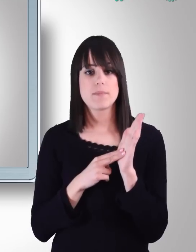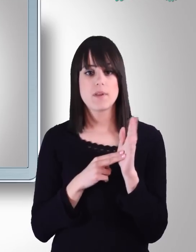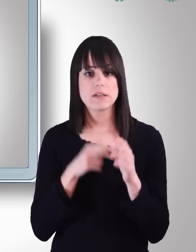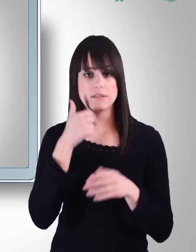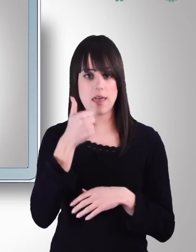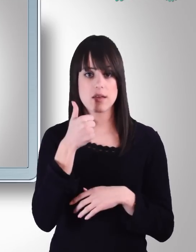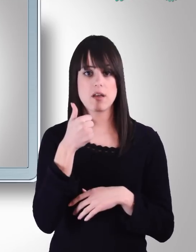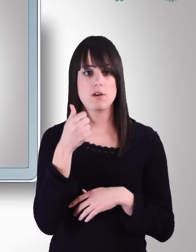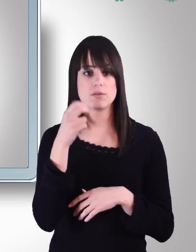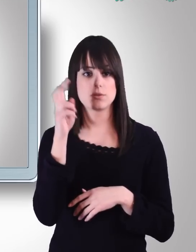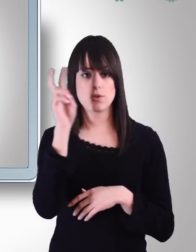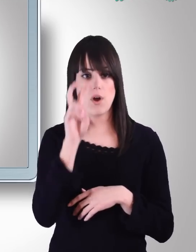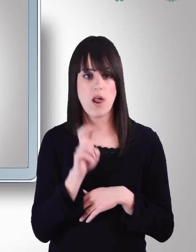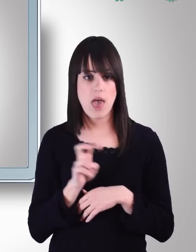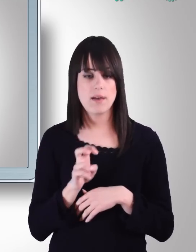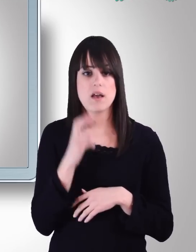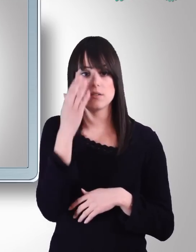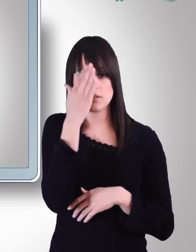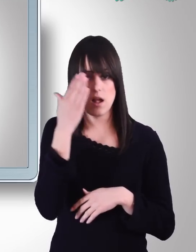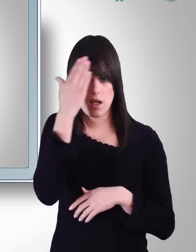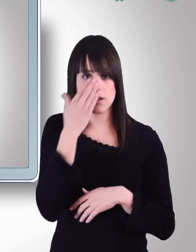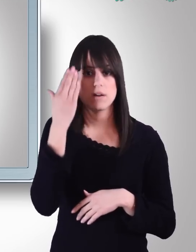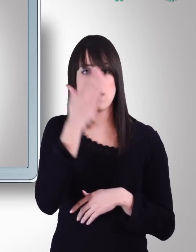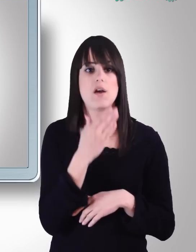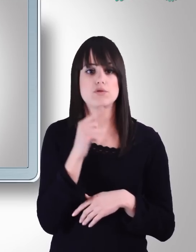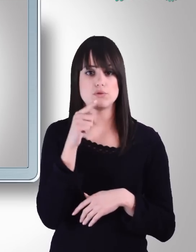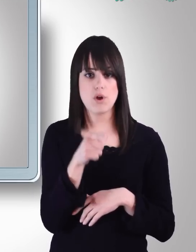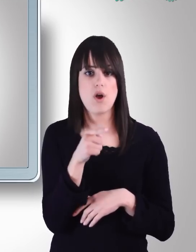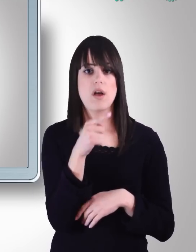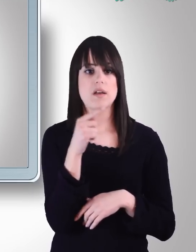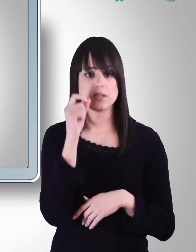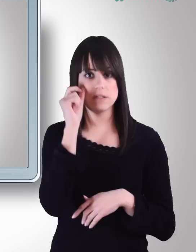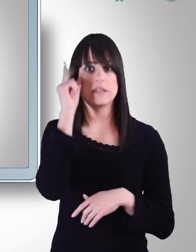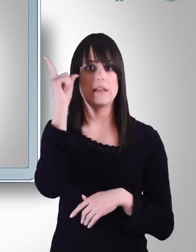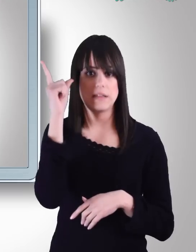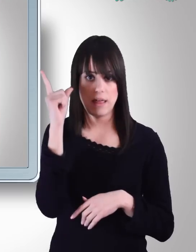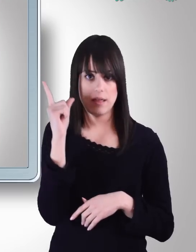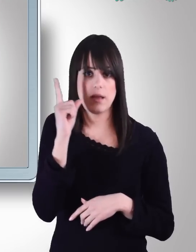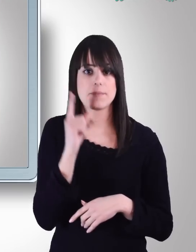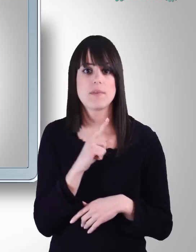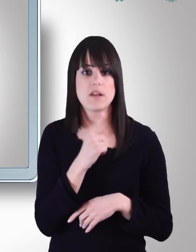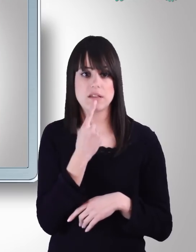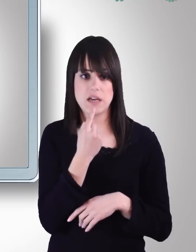akcija jednog dečka iz Argentine koji je fotografisao beskućnike i kroz razgovor sa